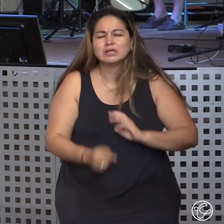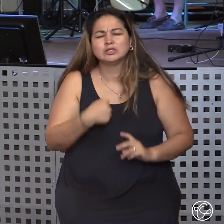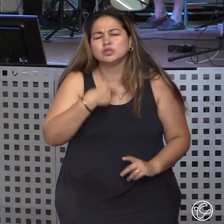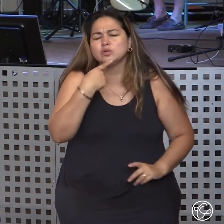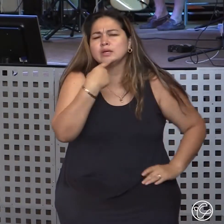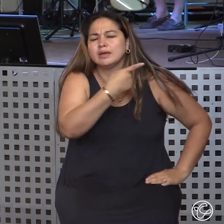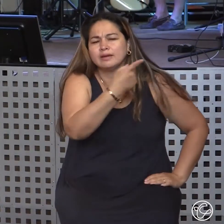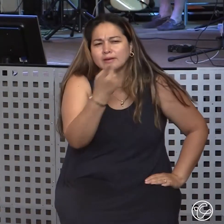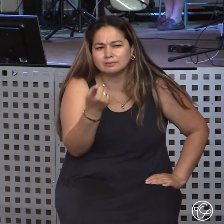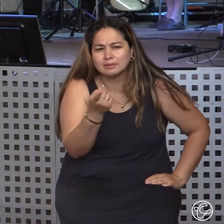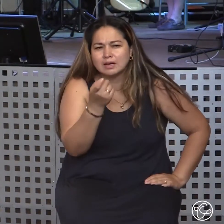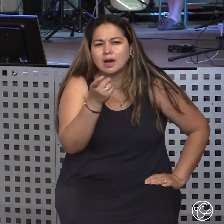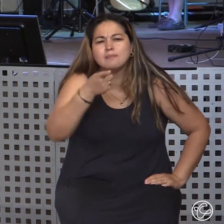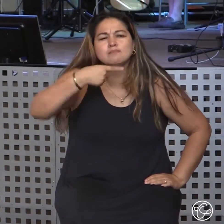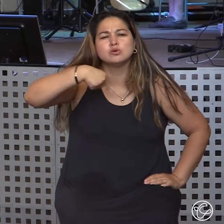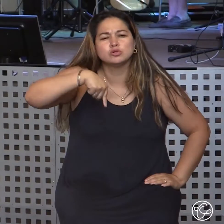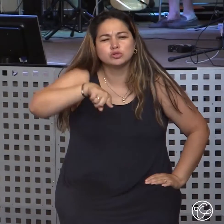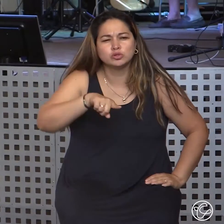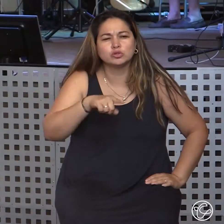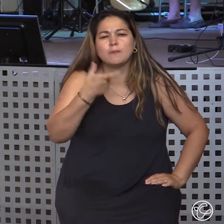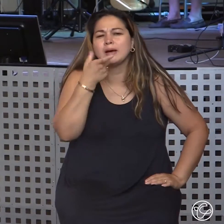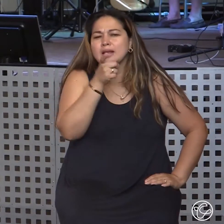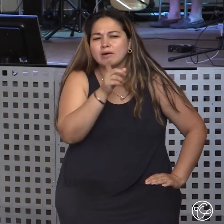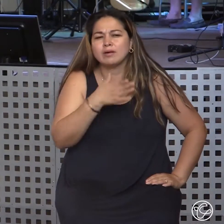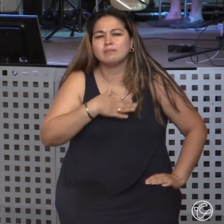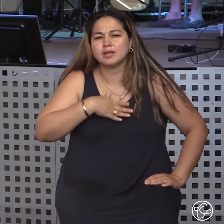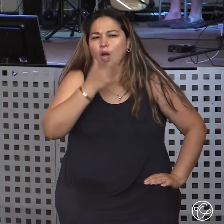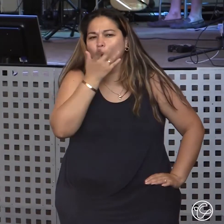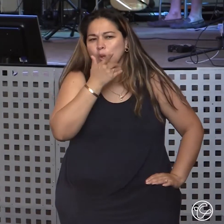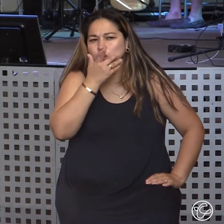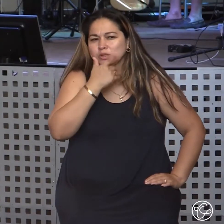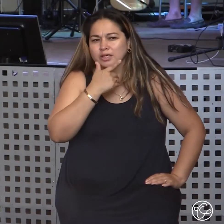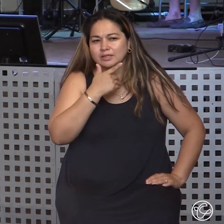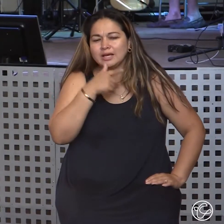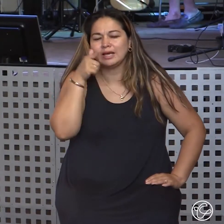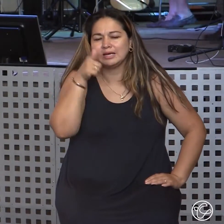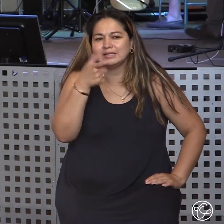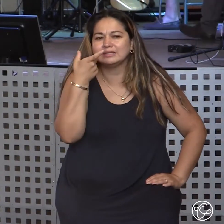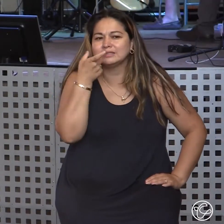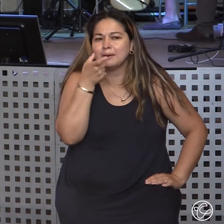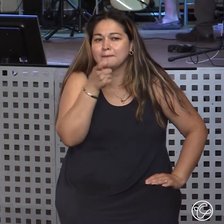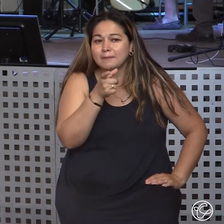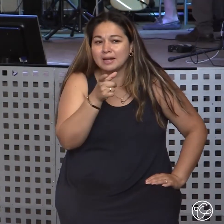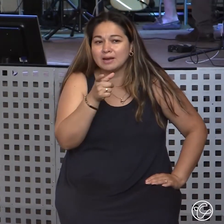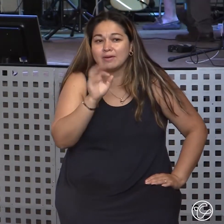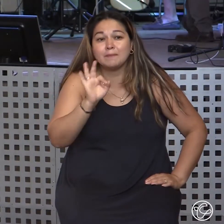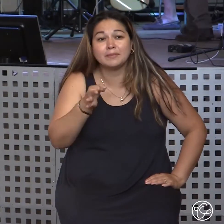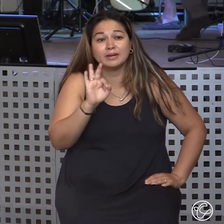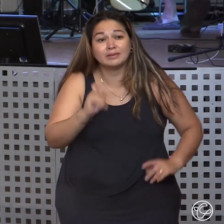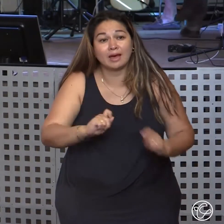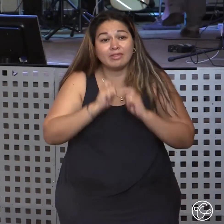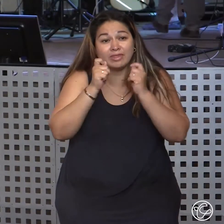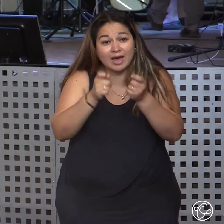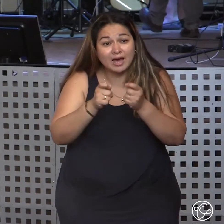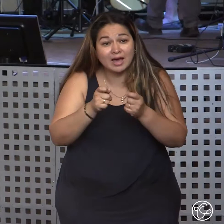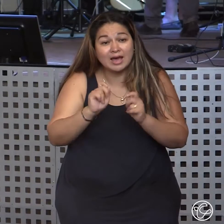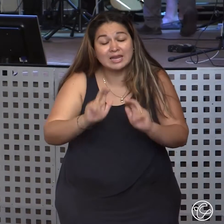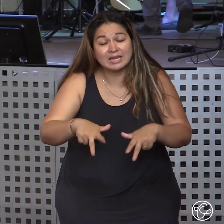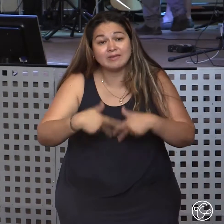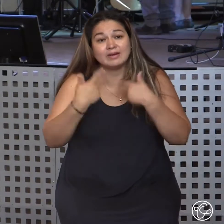verdad, y la verdad os hará libres. Evidentemente yo no soy Jesucristo, pero me miraríais diciendo lo que les pasó a